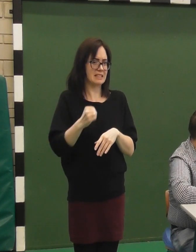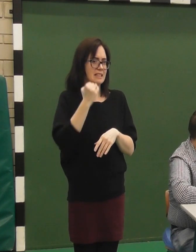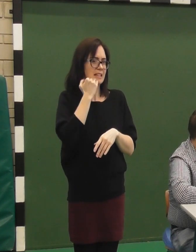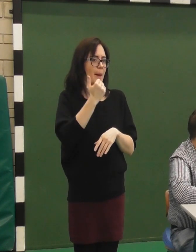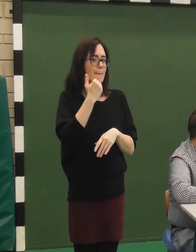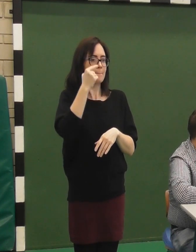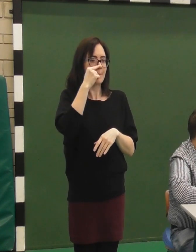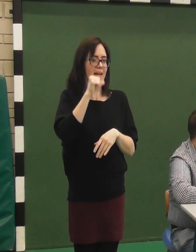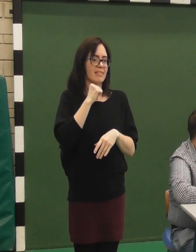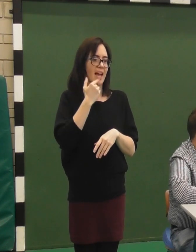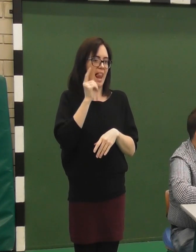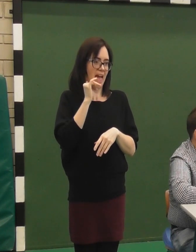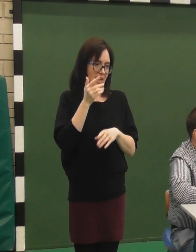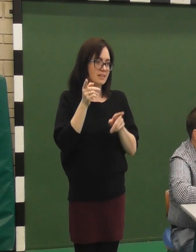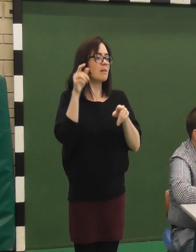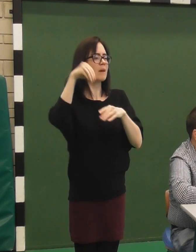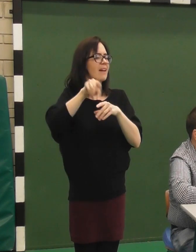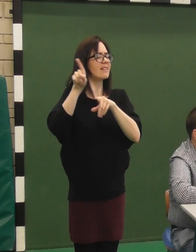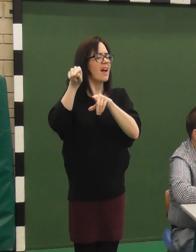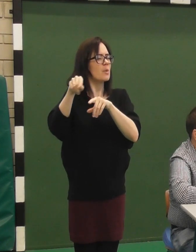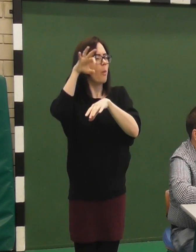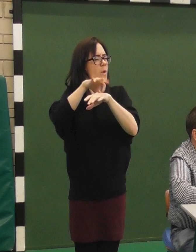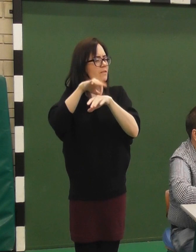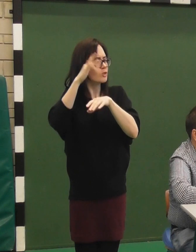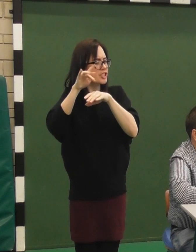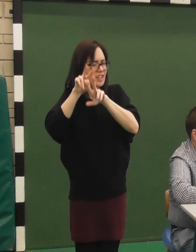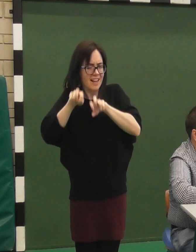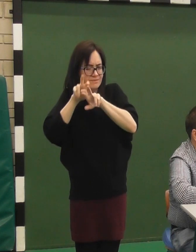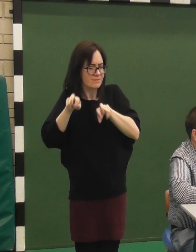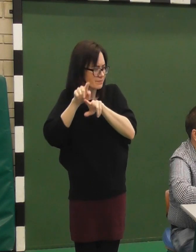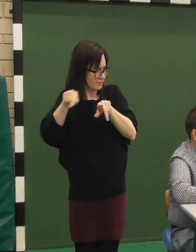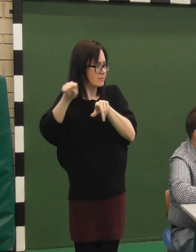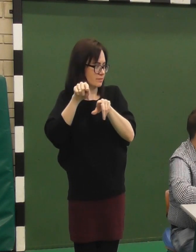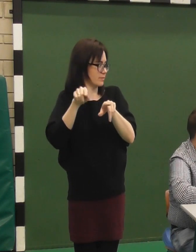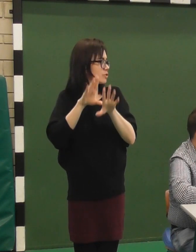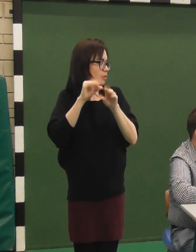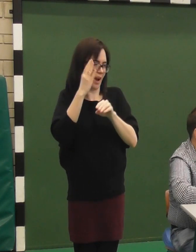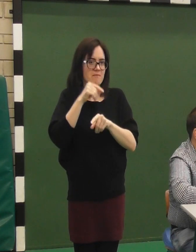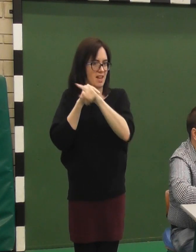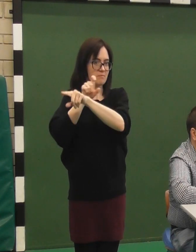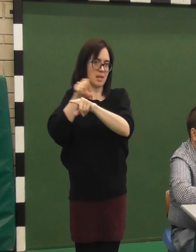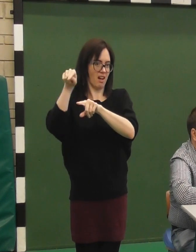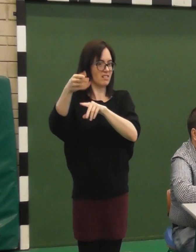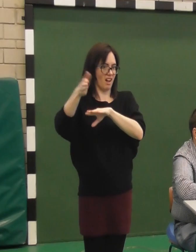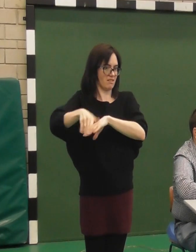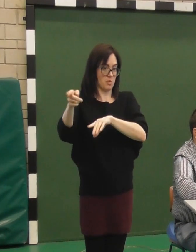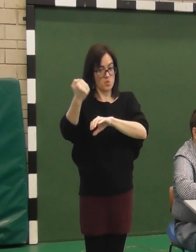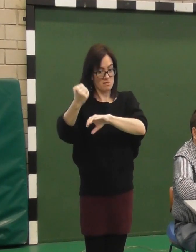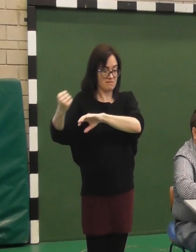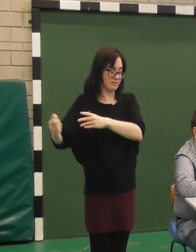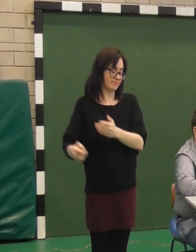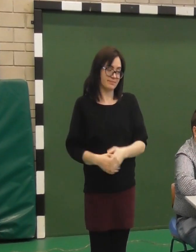Mengelező orvosi kísérleteket is végzett, és nagyon sok embert megölt.